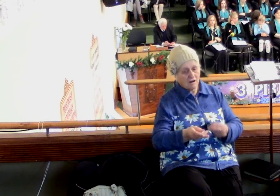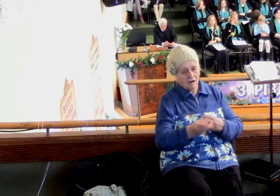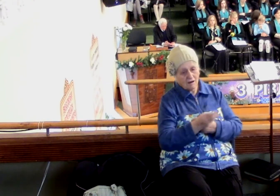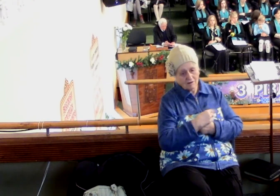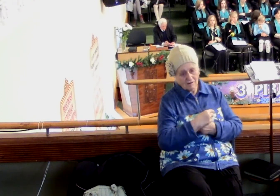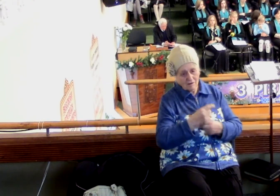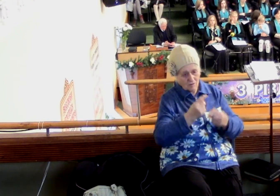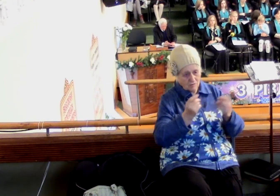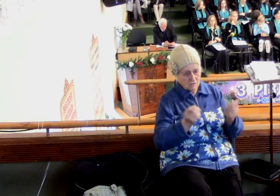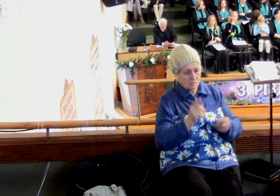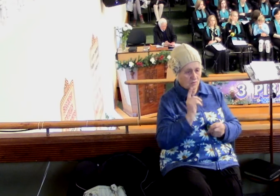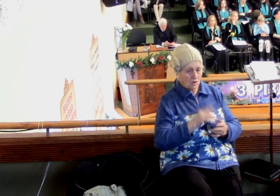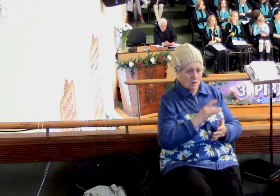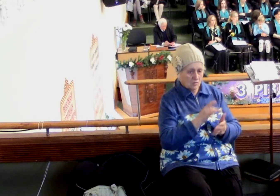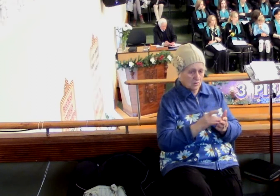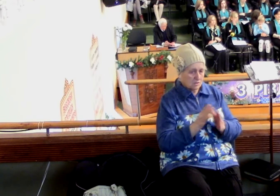город спал.